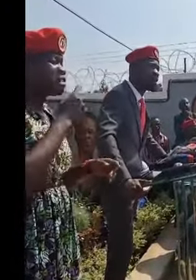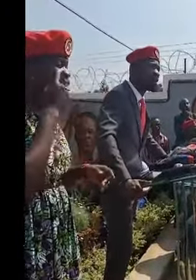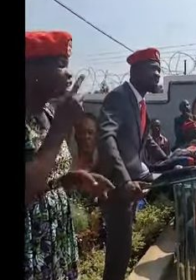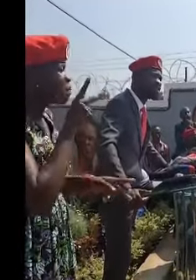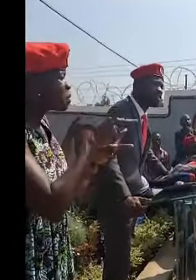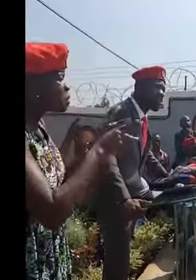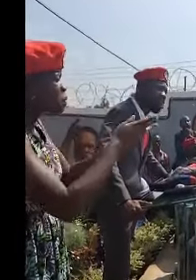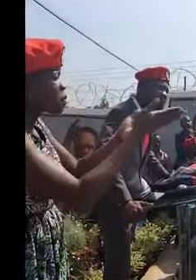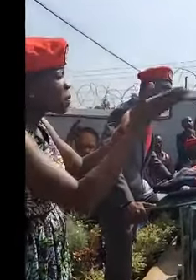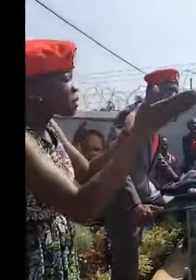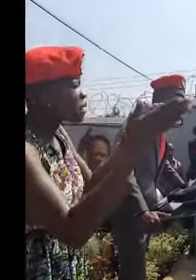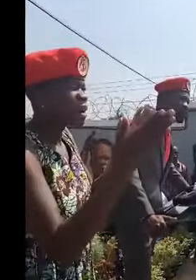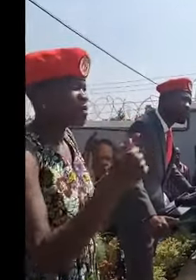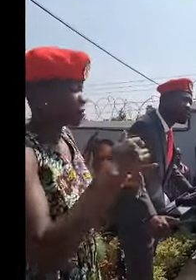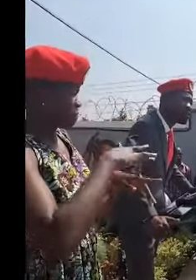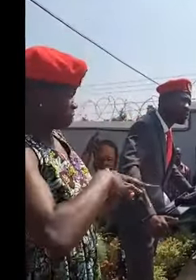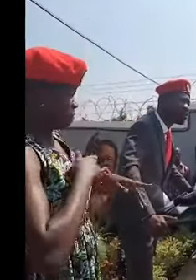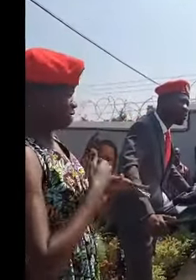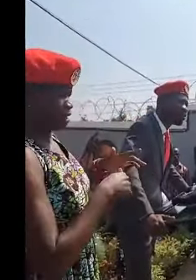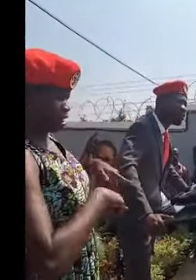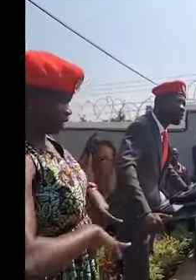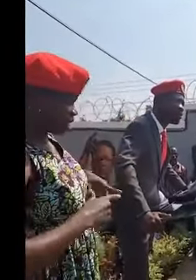bw'abannayuganda abanyigirizibwa